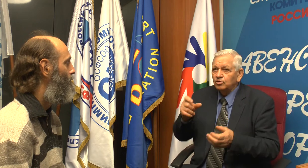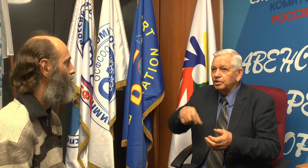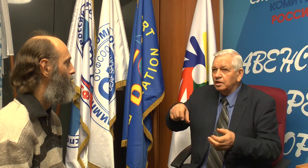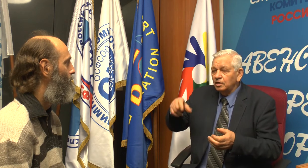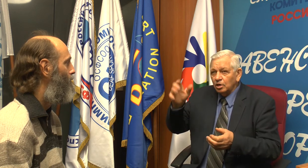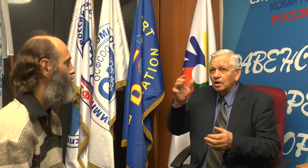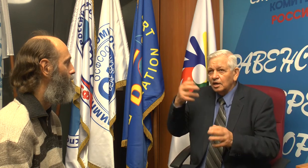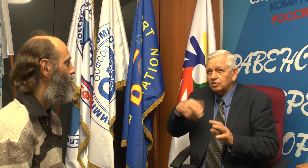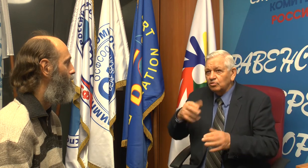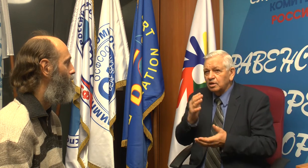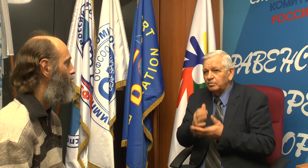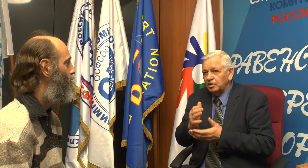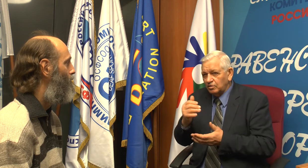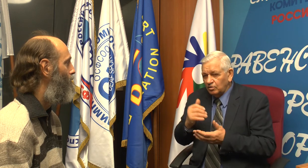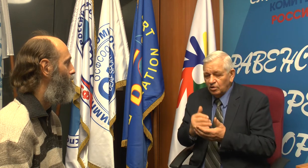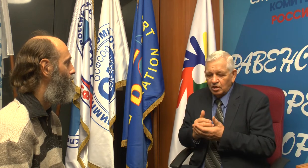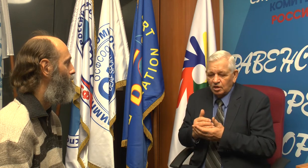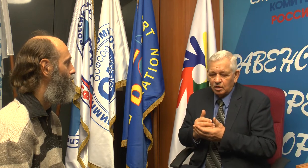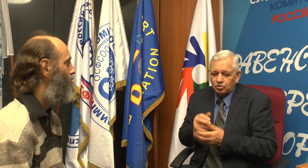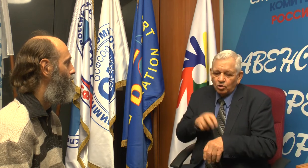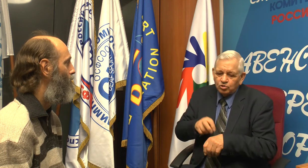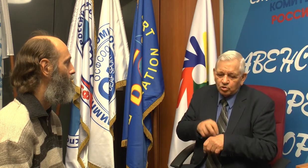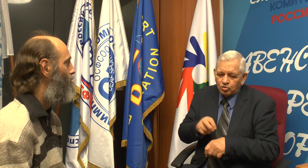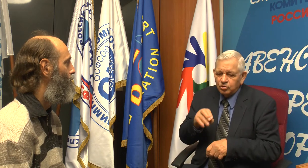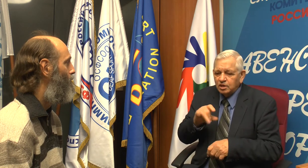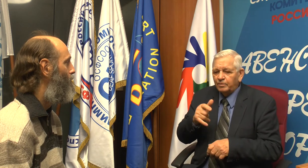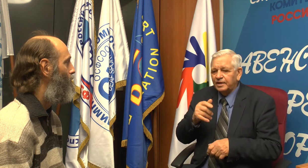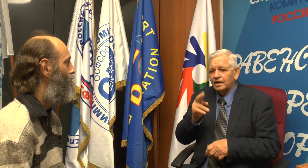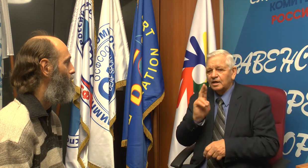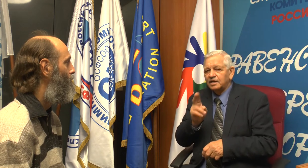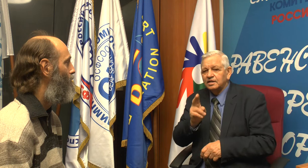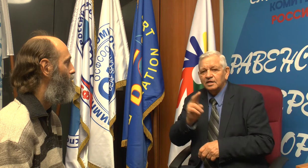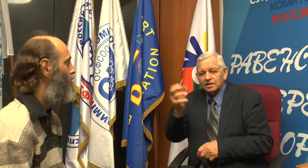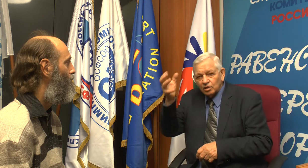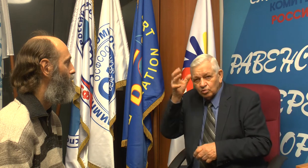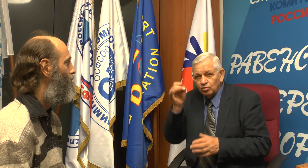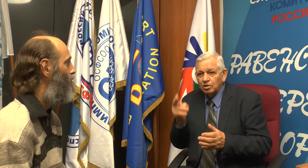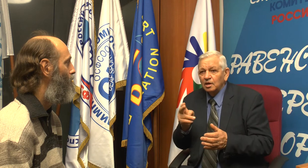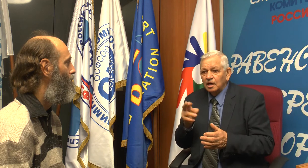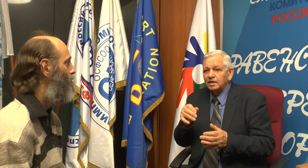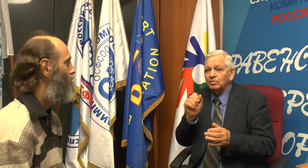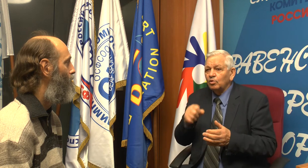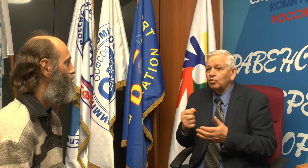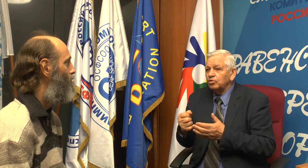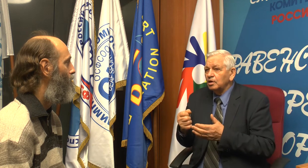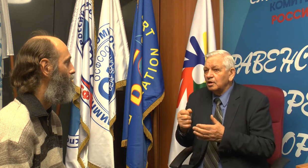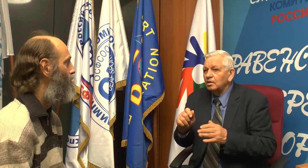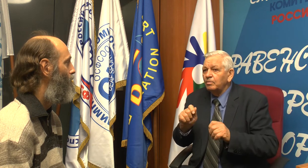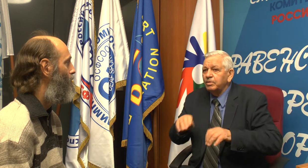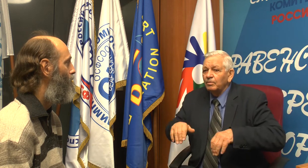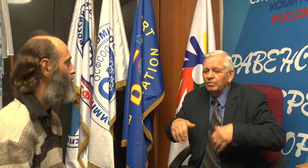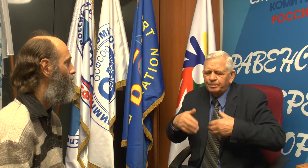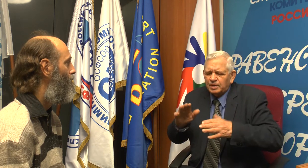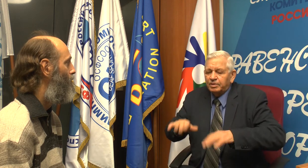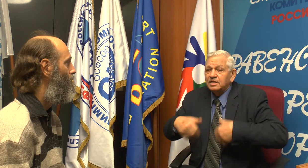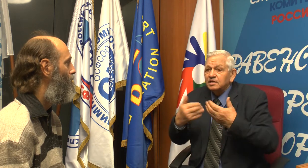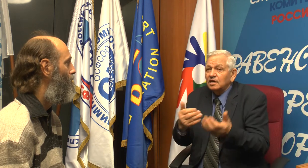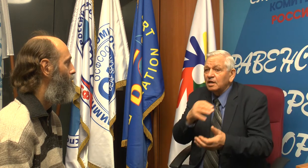людей, которые имеют докторскую степень, кандидата наук. Они могут предоставить